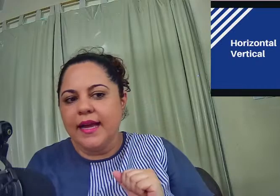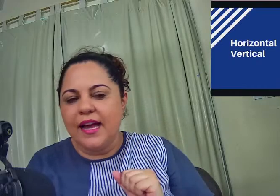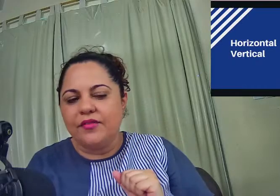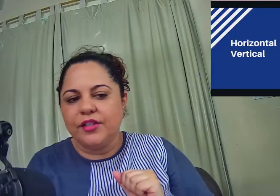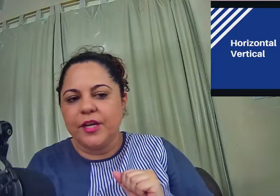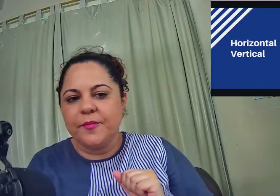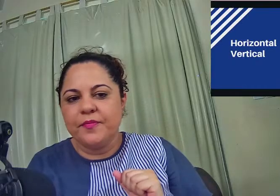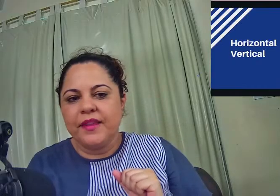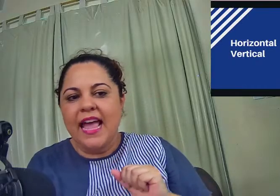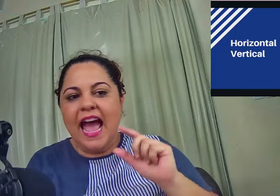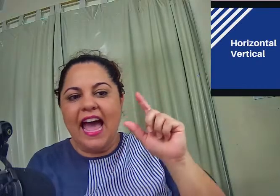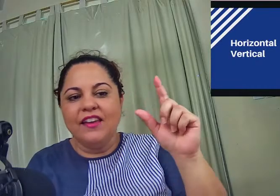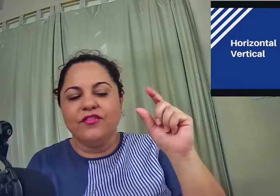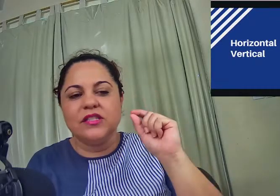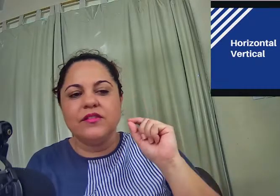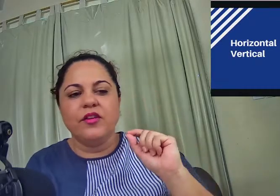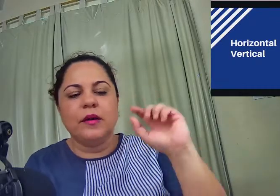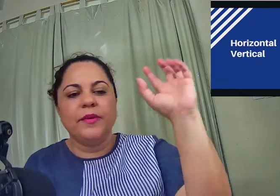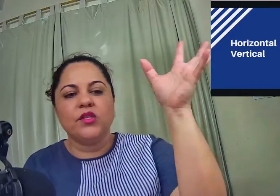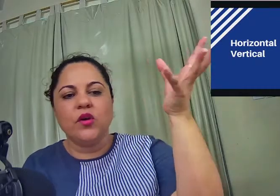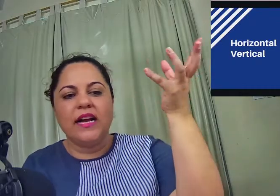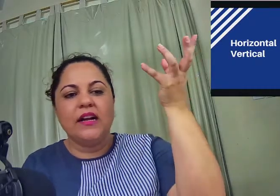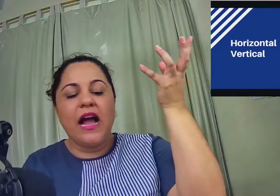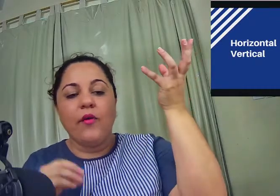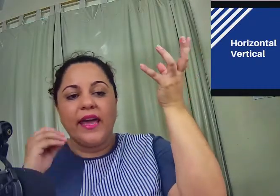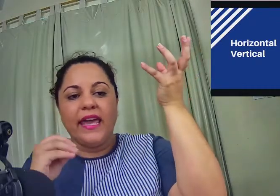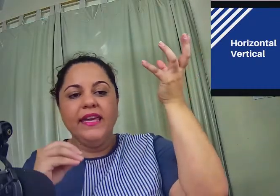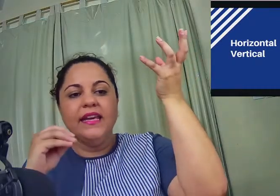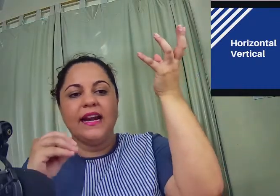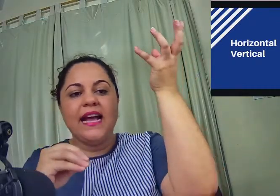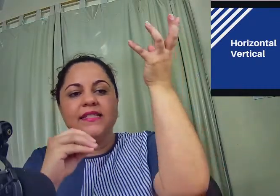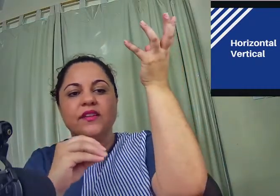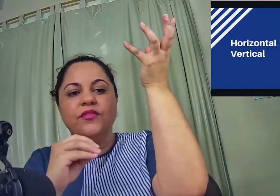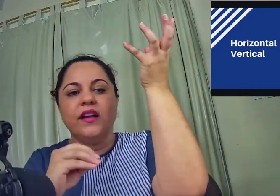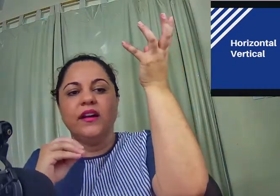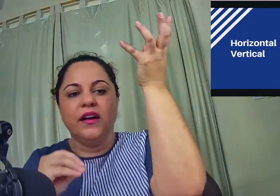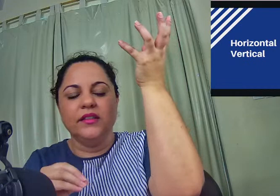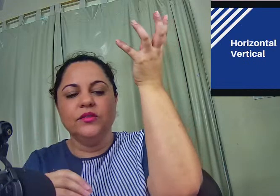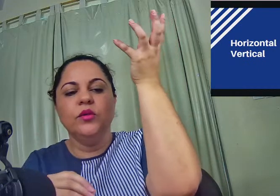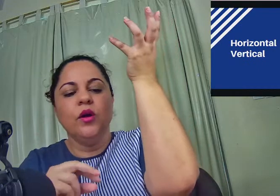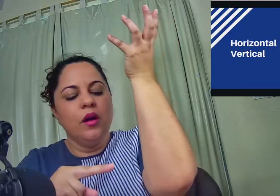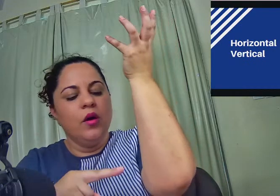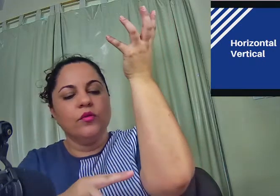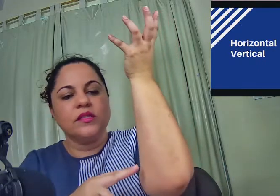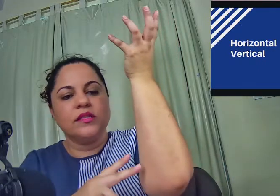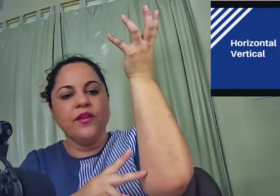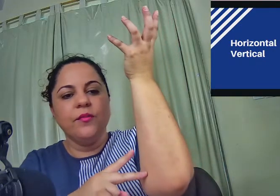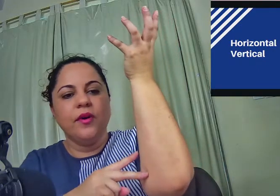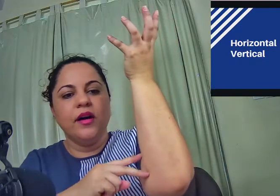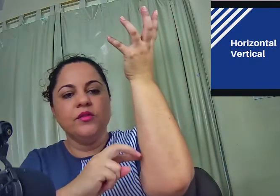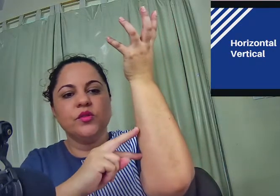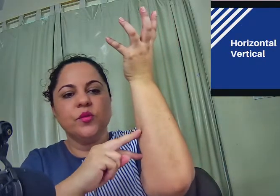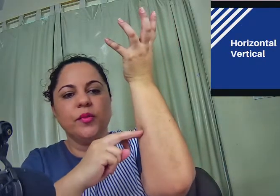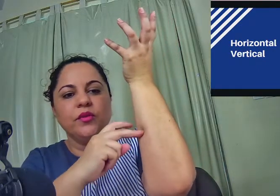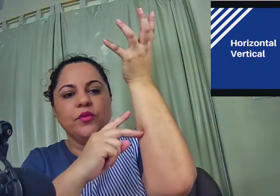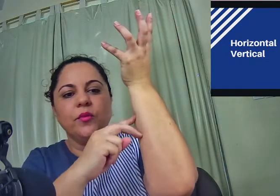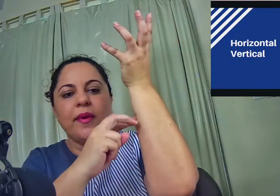árvore. Aí você vê uma pessoa, alguém classificando um ser humano subindo numa